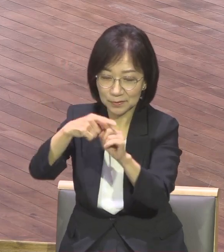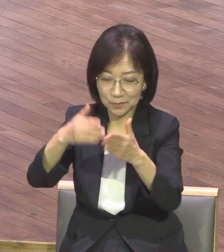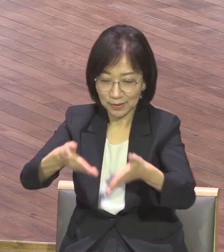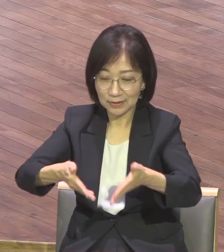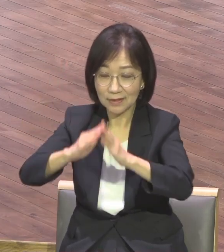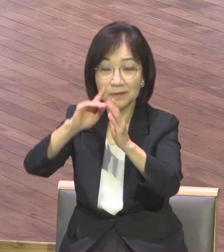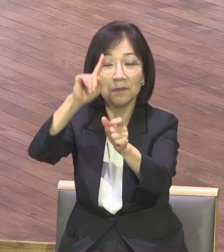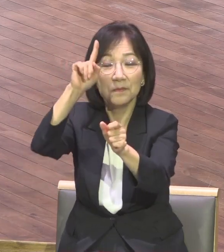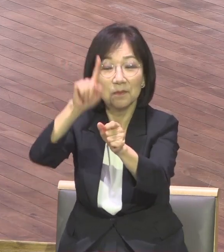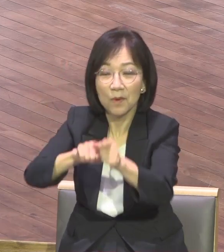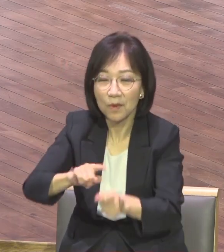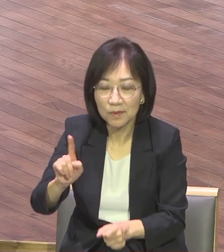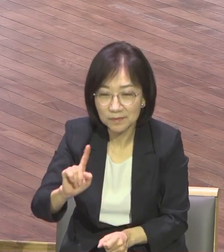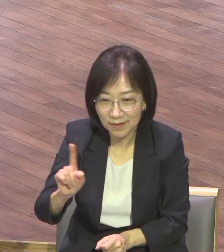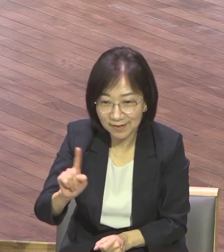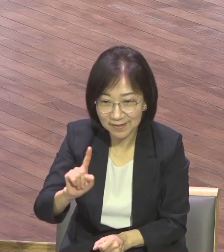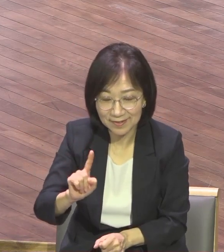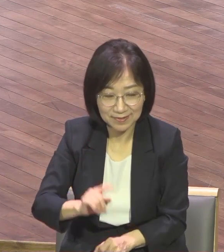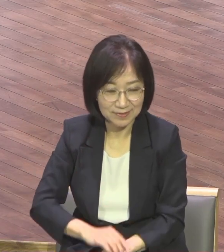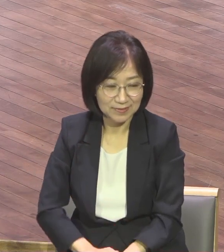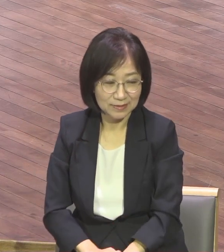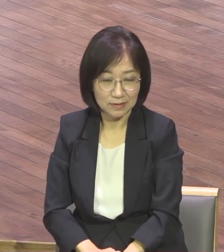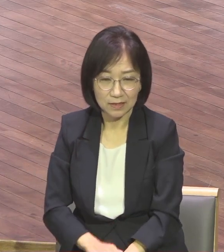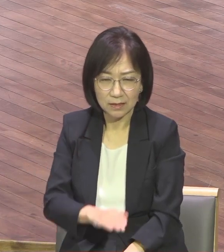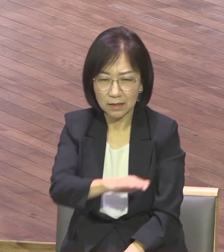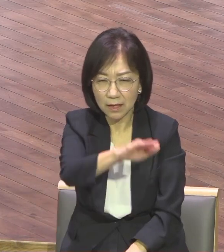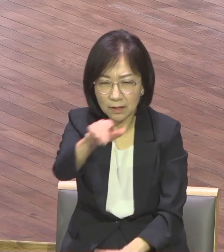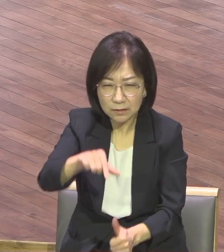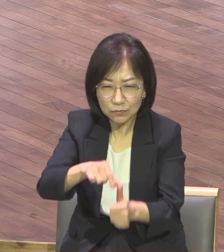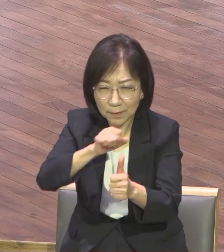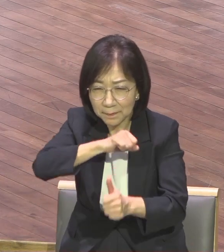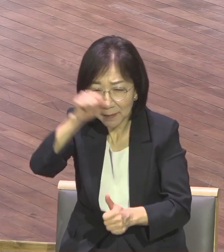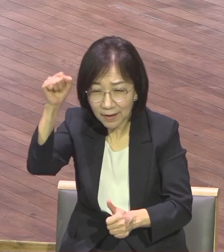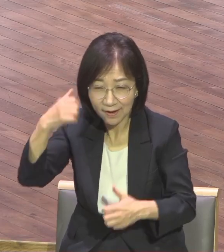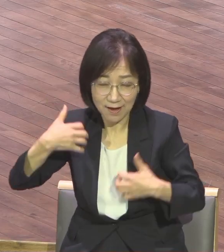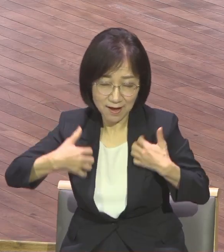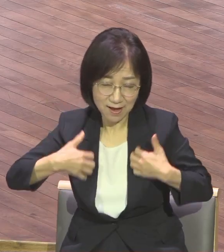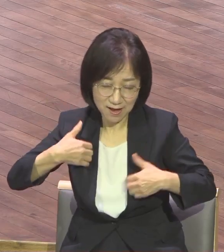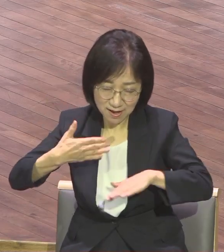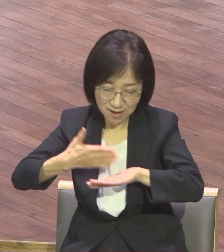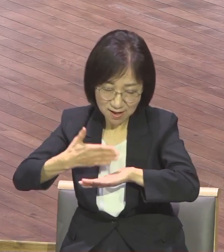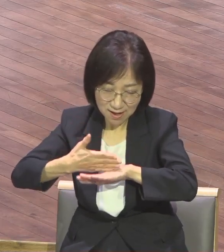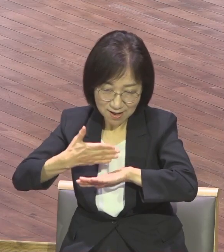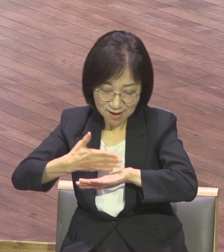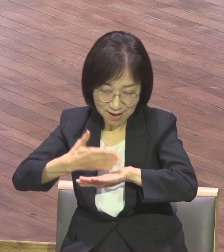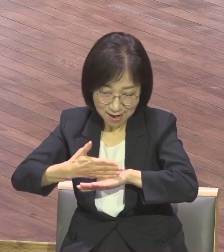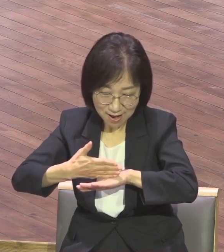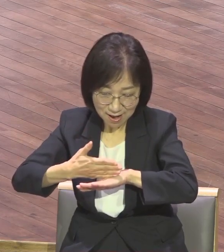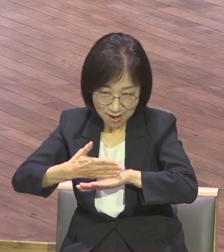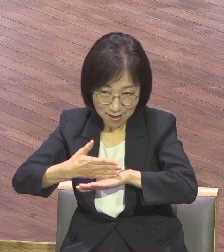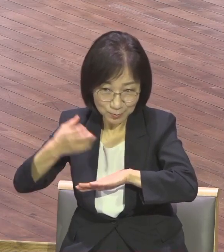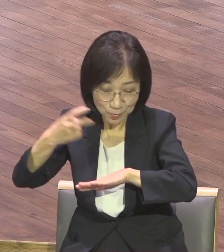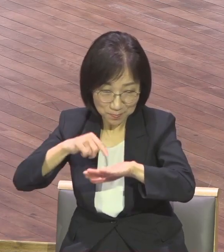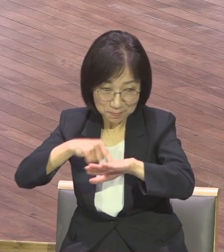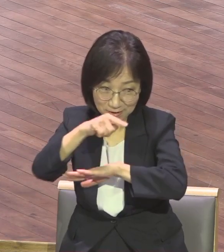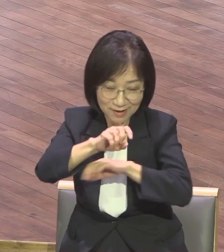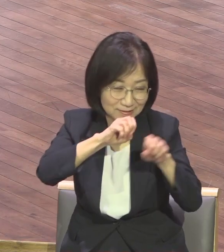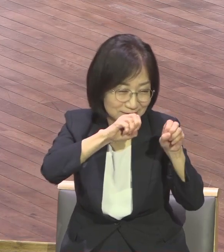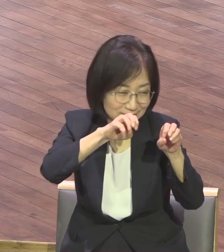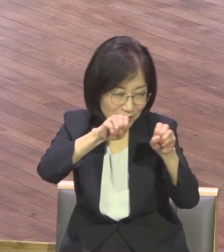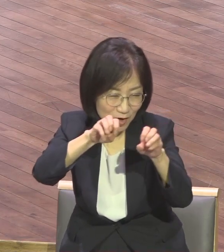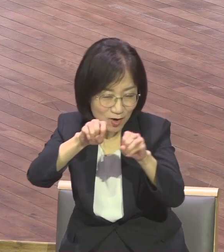왜 기우셨냐? 너희들이 군의 감격 속에 늘 누리면서 즐기면서 전해라.